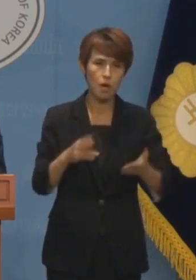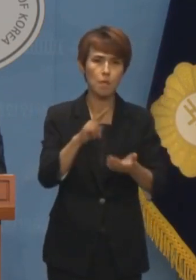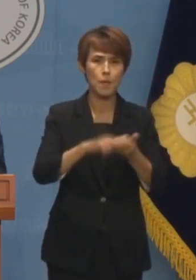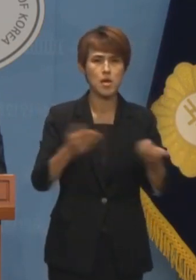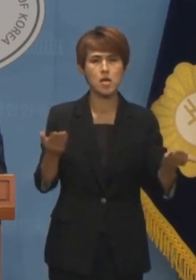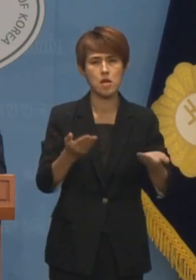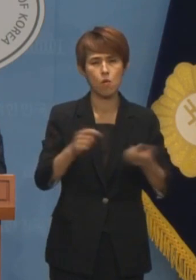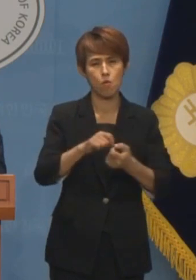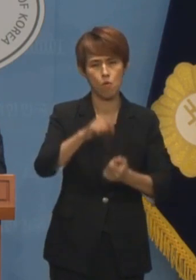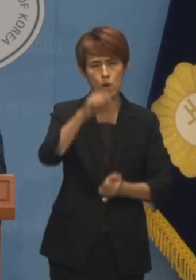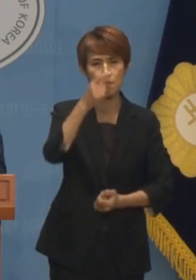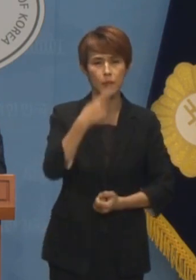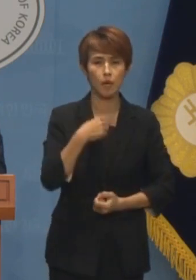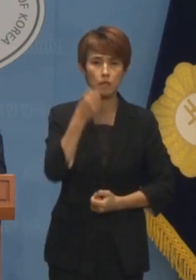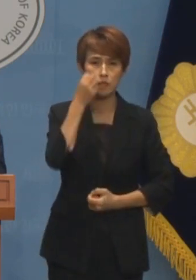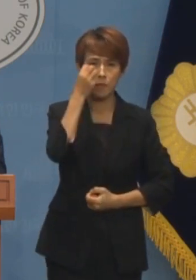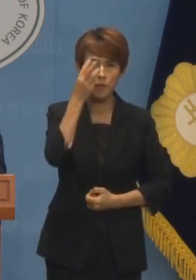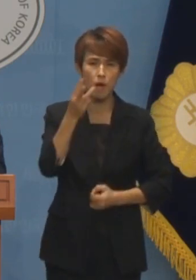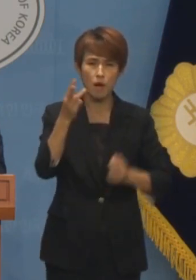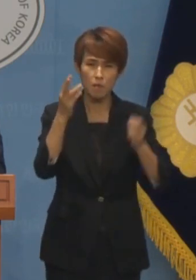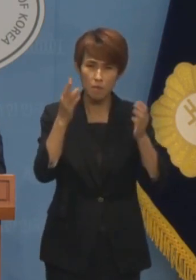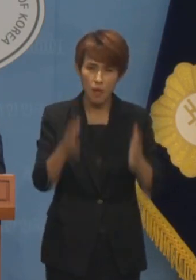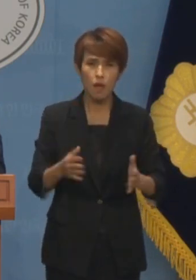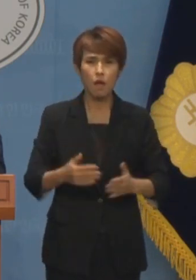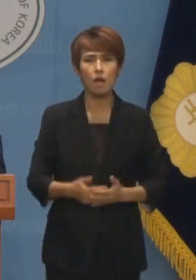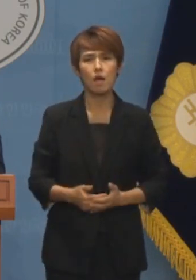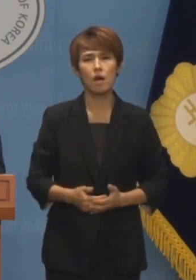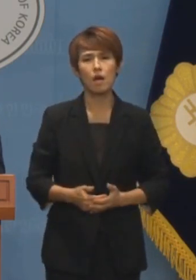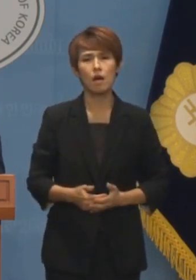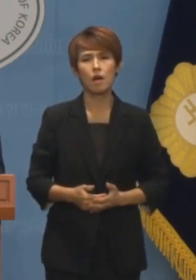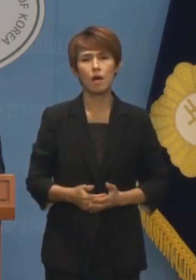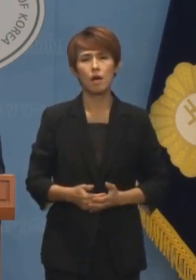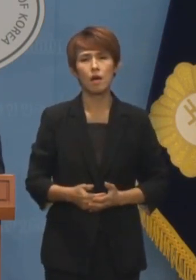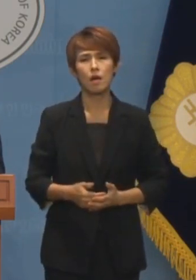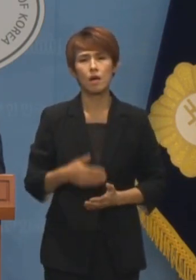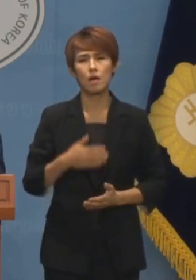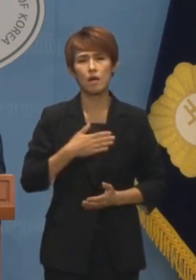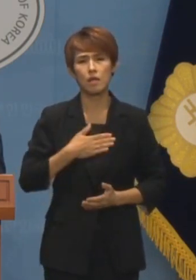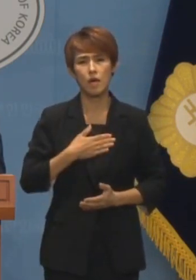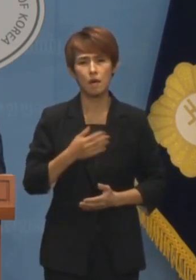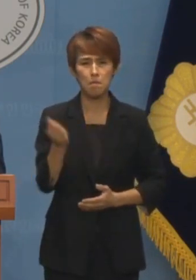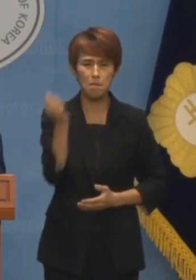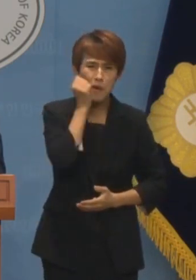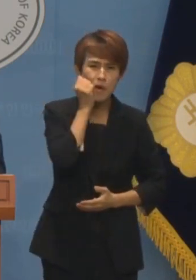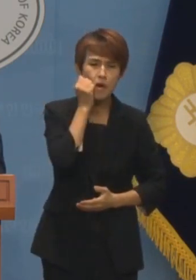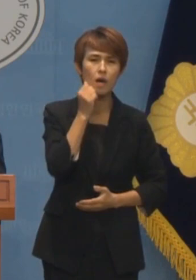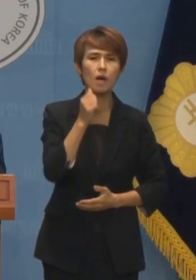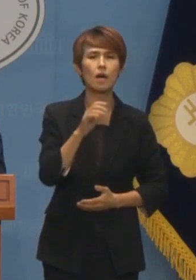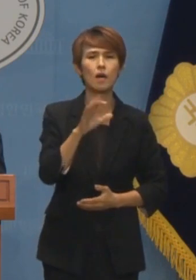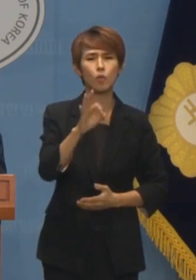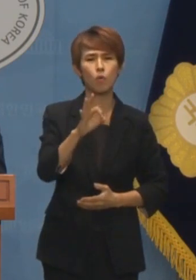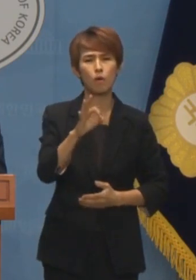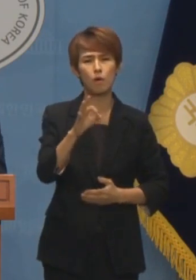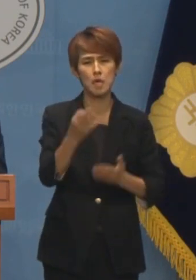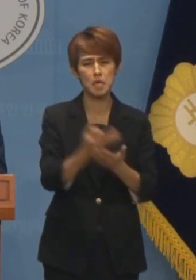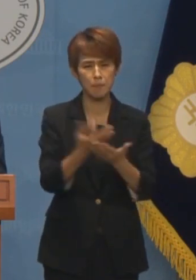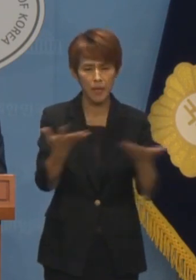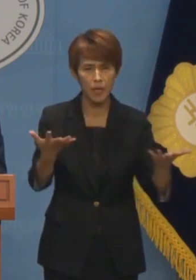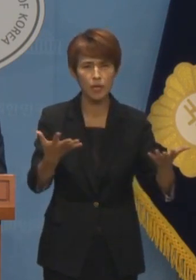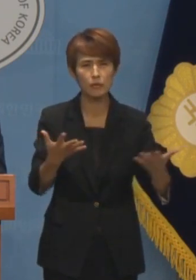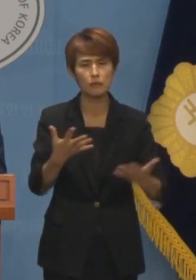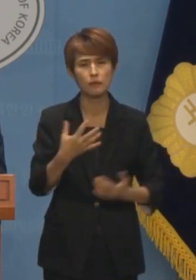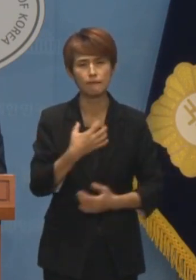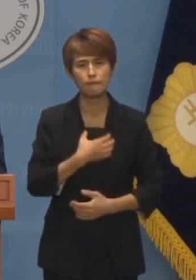종사했는데 석 달 만에 길거리에 나앉게 되었다고 울분을 토했습니다. 벌써